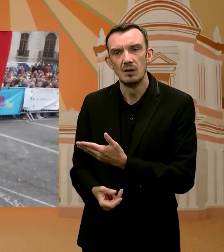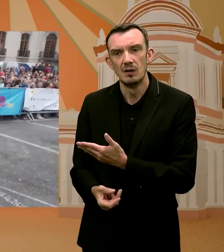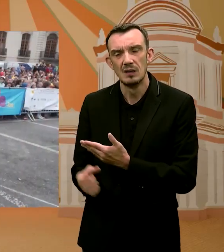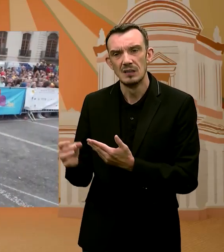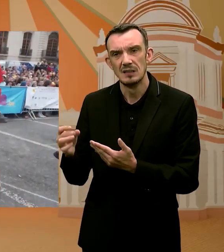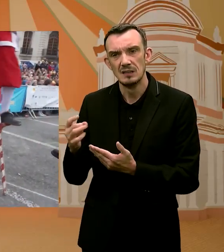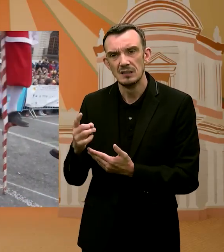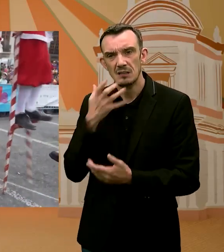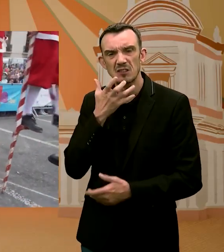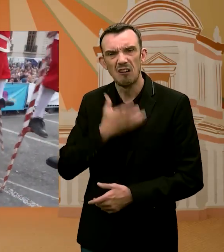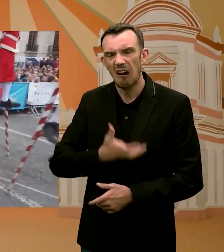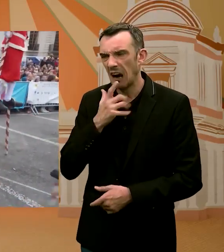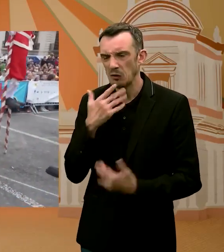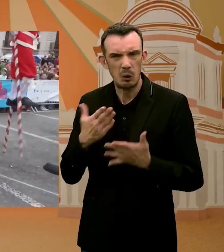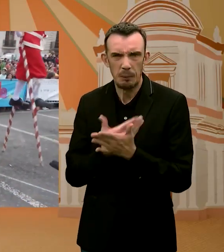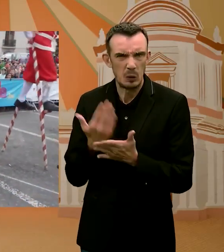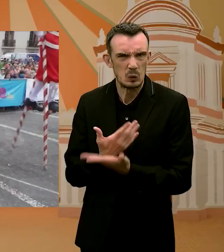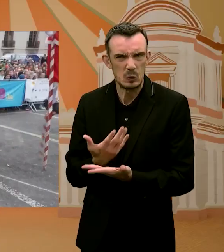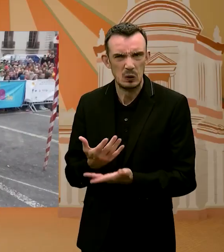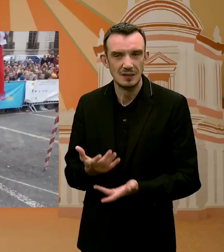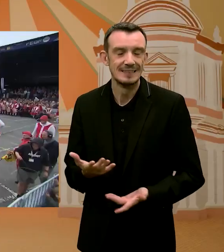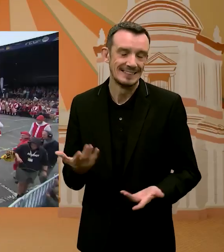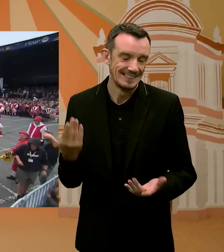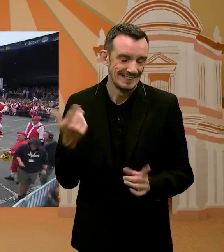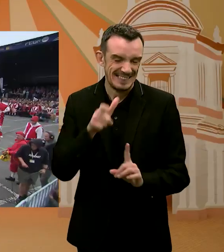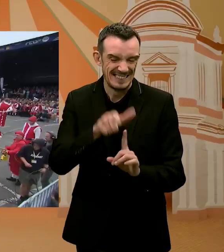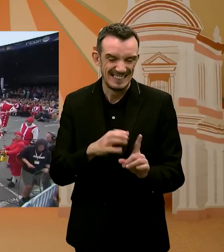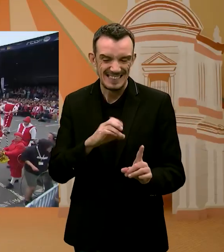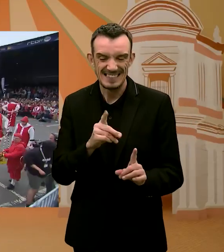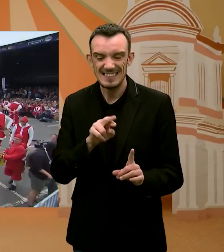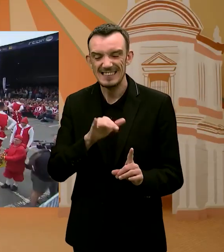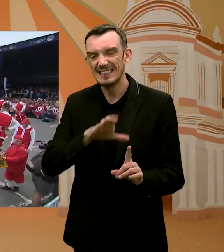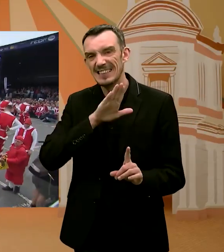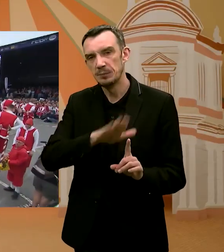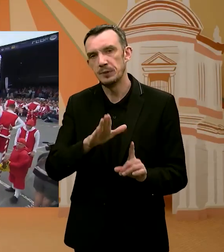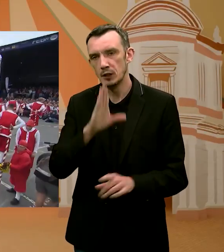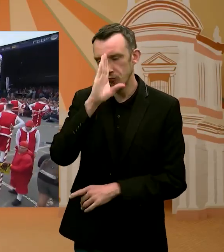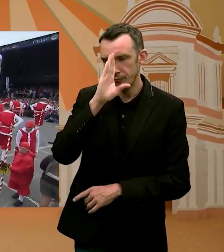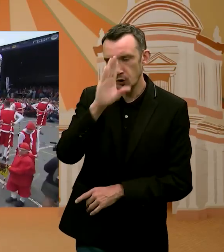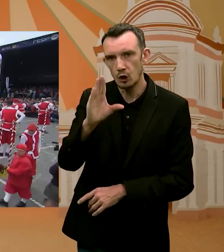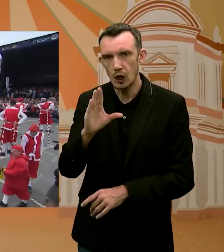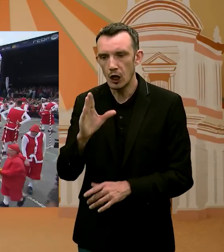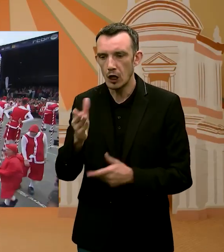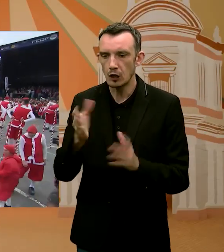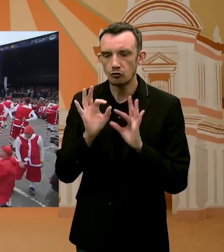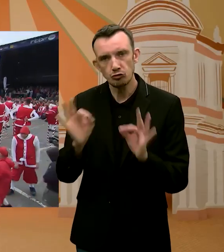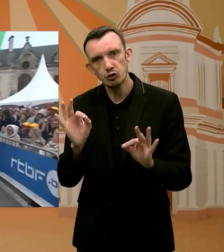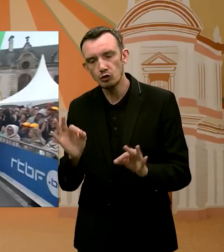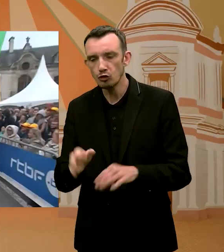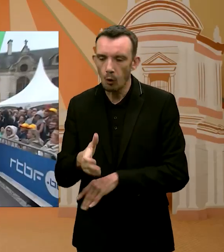un peu. Je pense que Cédric est excessivement fair-play, donc je ne me tracasse pas trop. Il doit râler sur lui-même. C'est vrai que quand on a de l'ambition ou